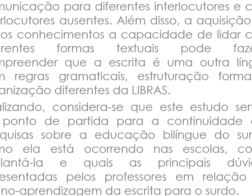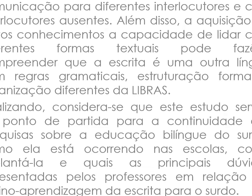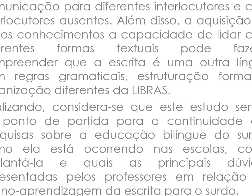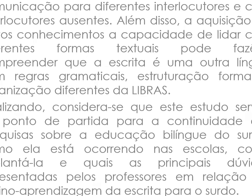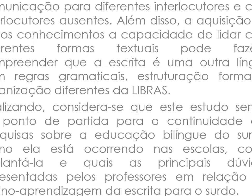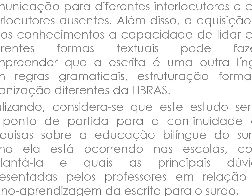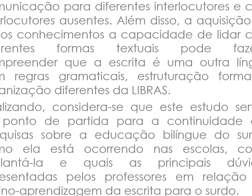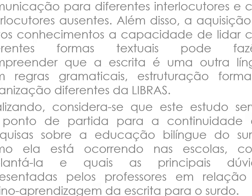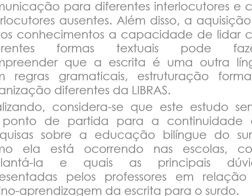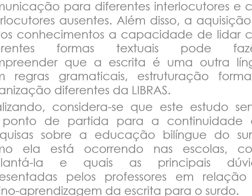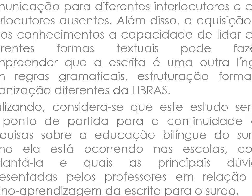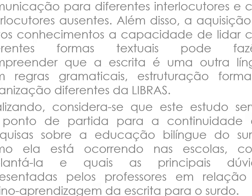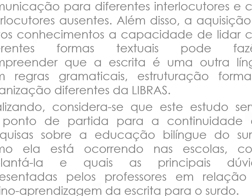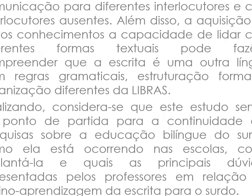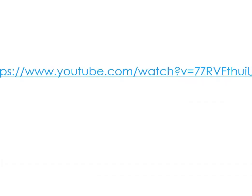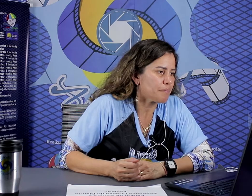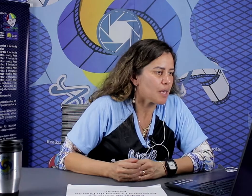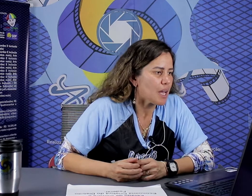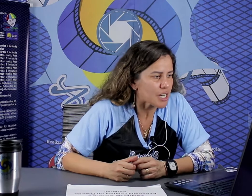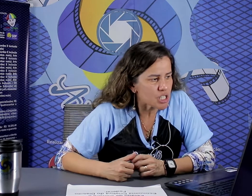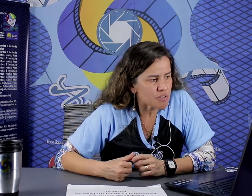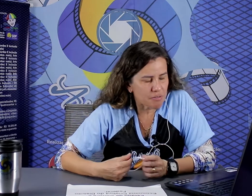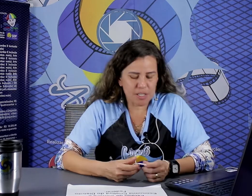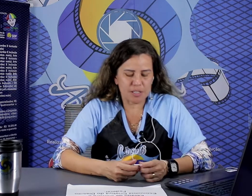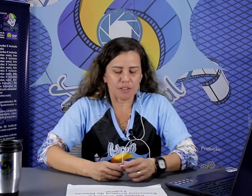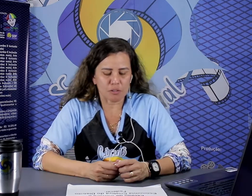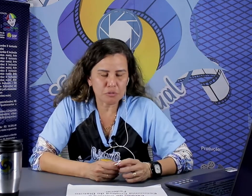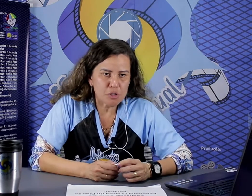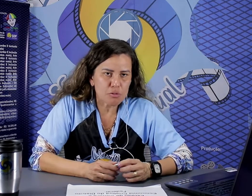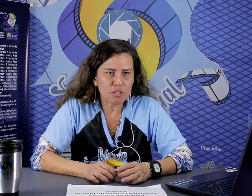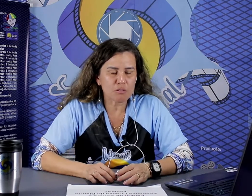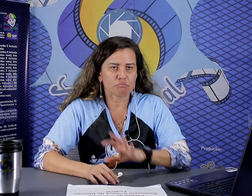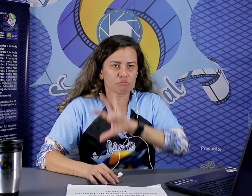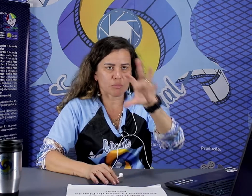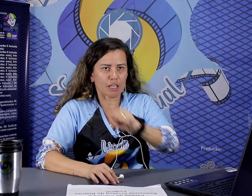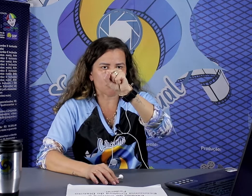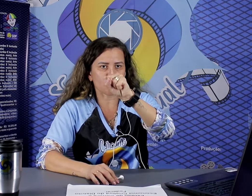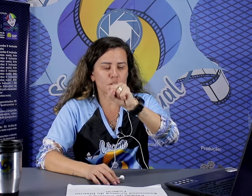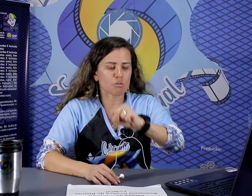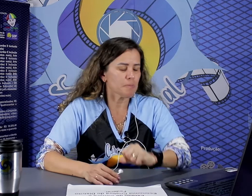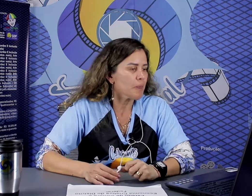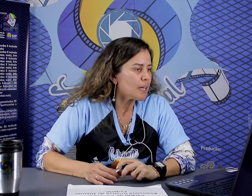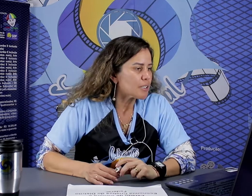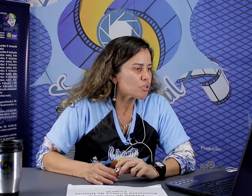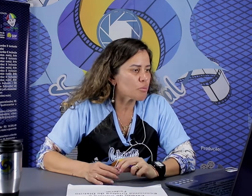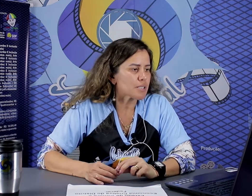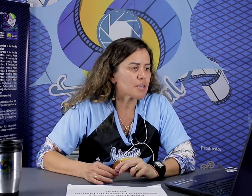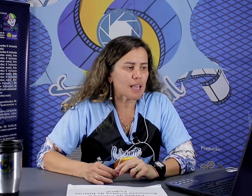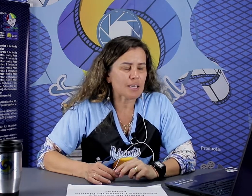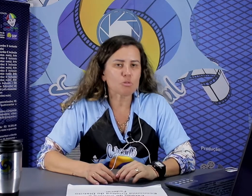tá bom. Então, agora, a gente vai ver um videozinho, resumindo, sobre a sintaxe. O que